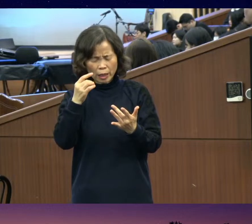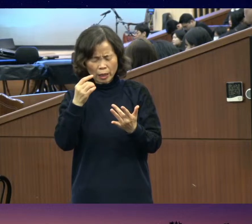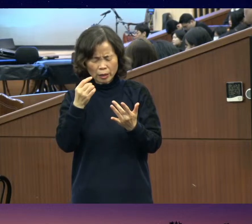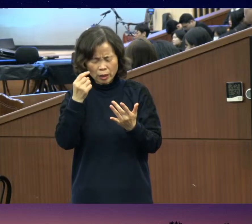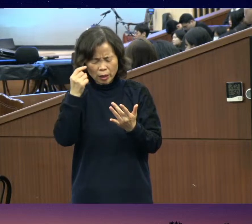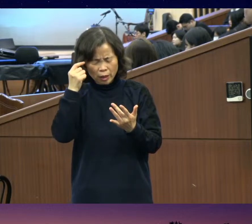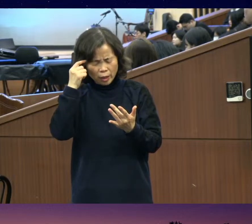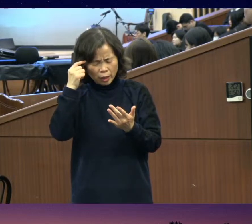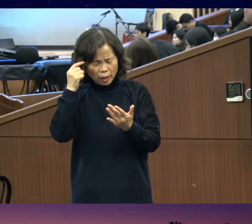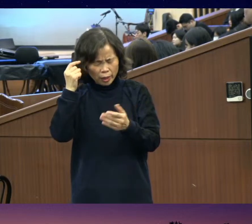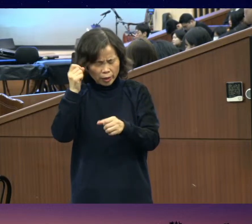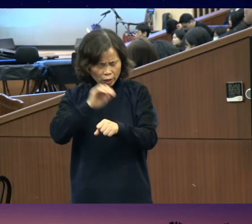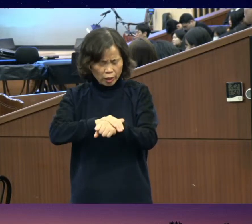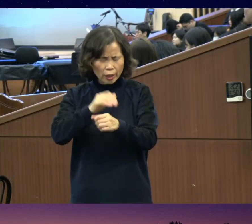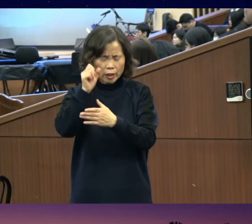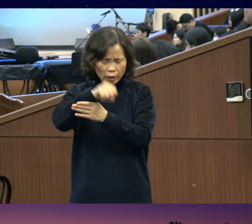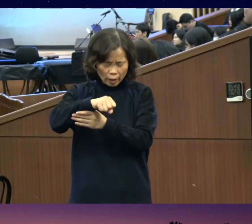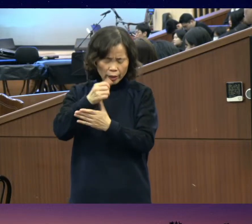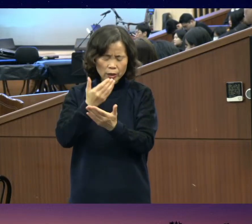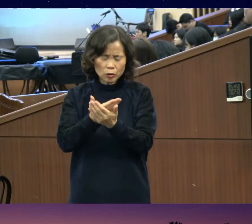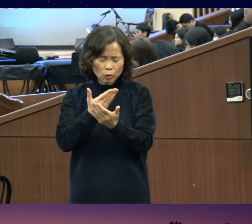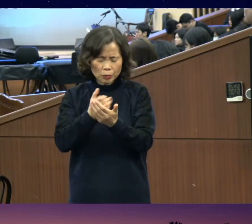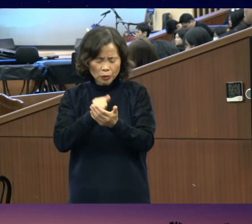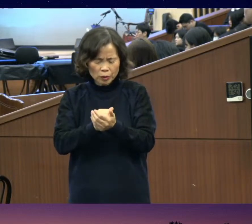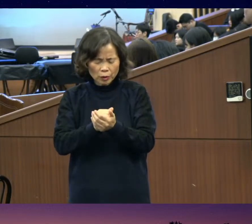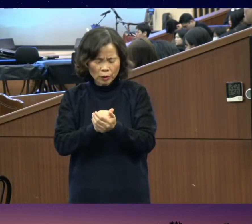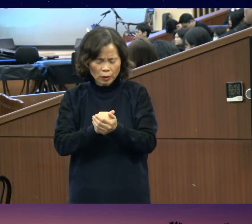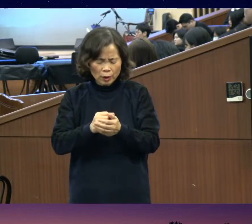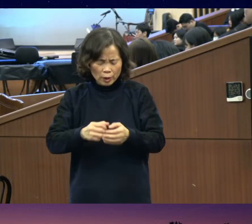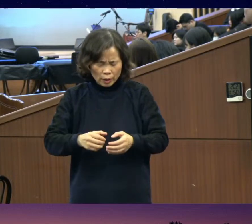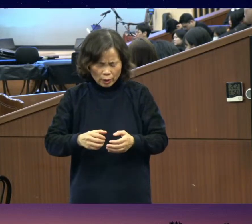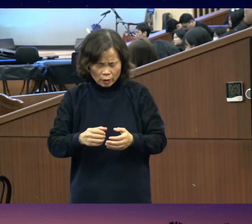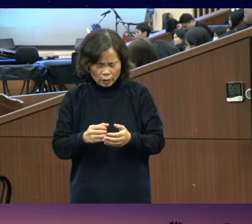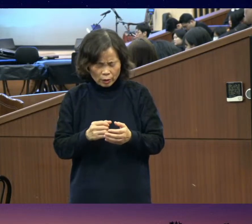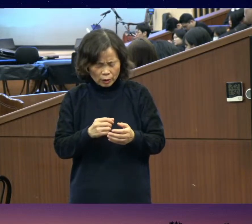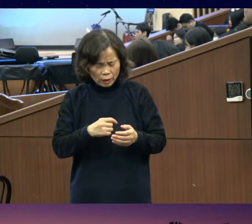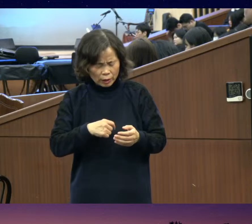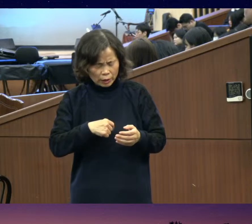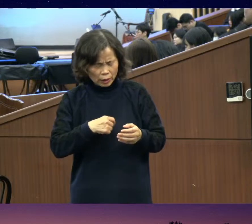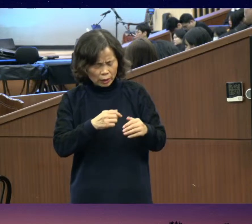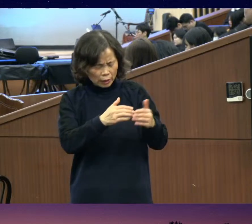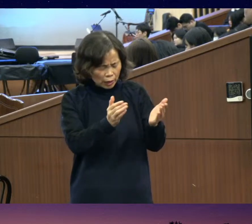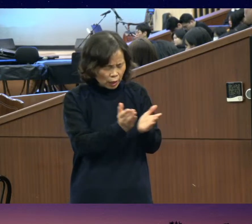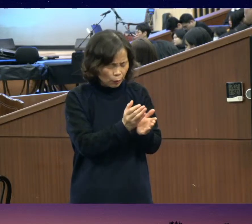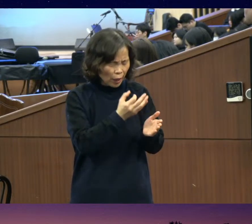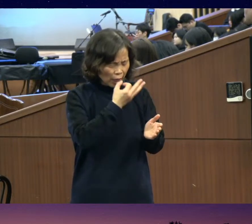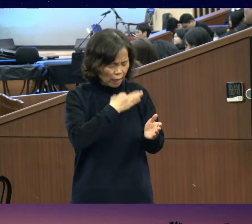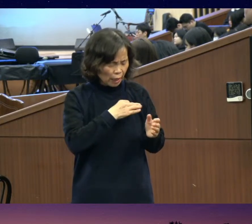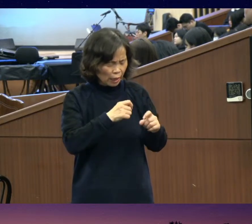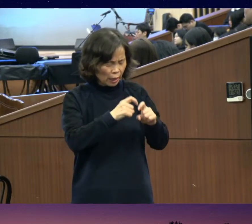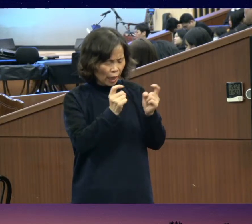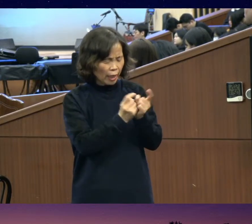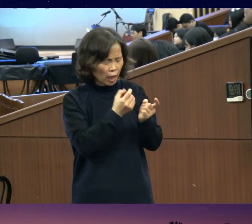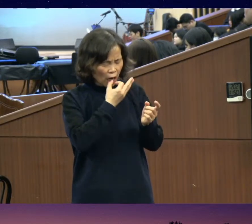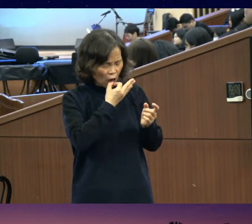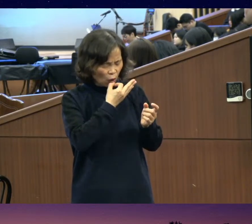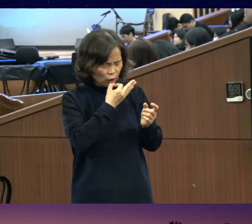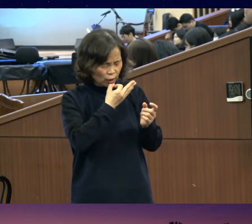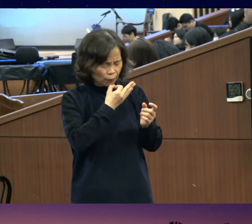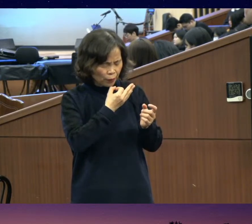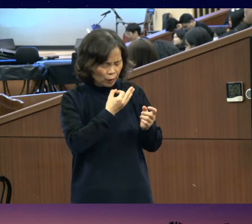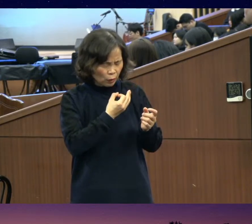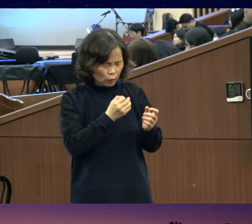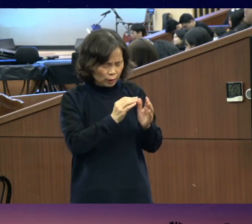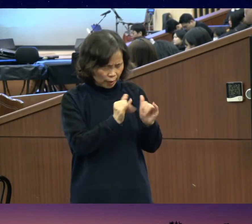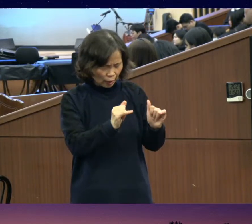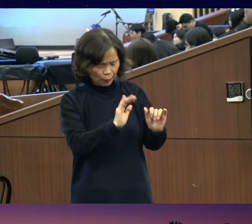하나님께서 지혜를 허락하여 주시옵소서. 당리 당략과 하나님 개인의 사욕에 빠져 있는 사람들이